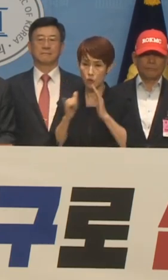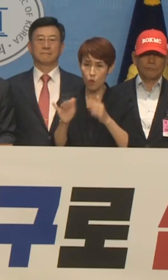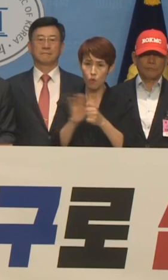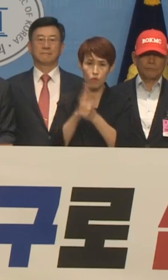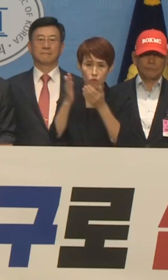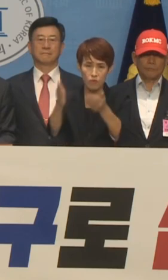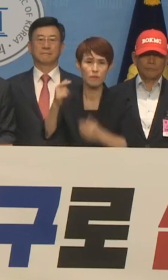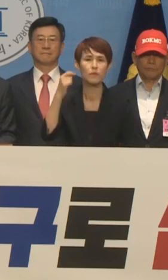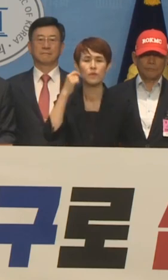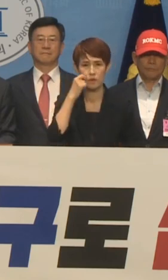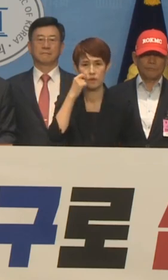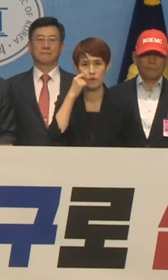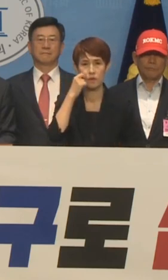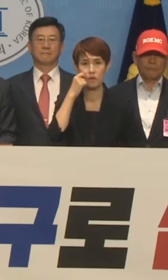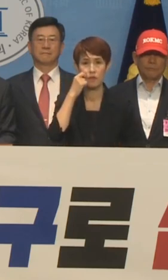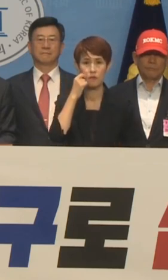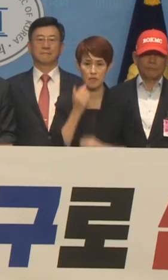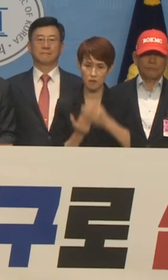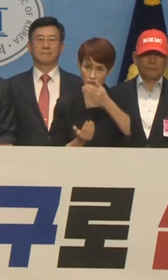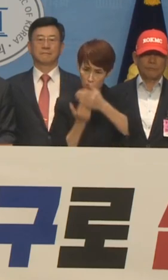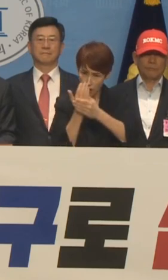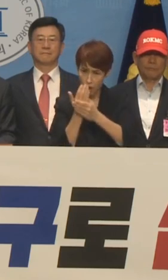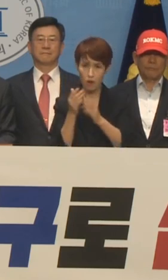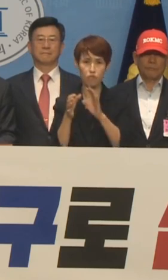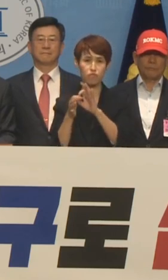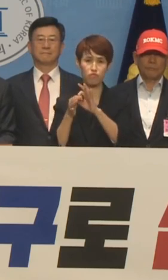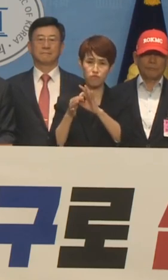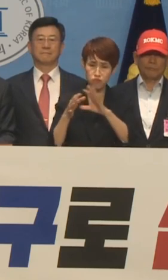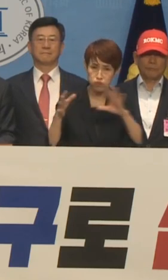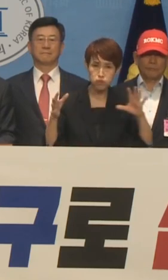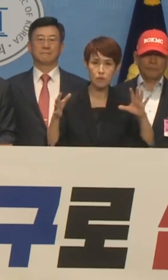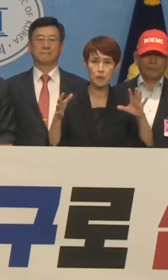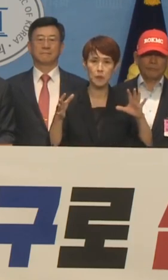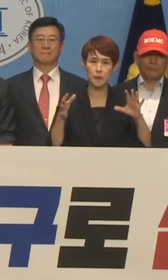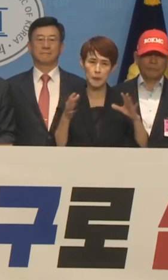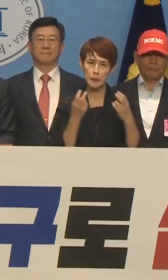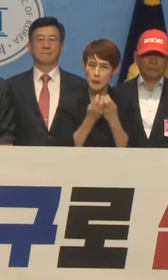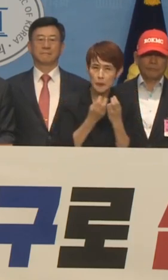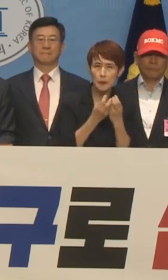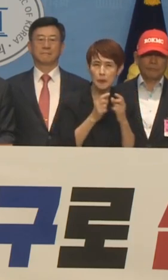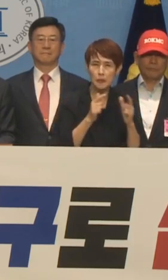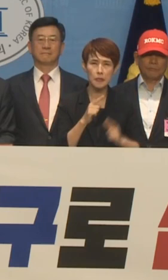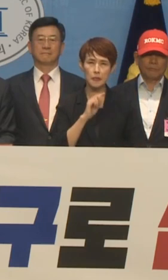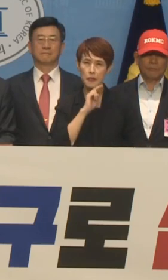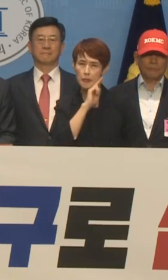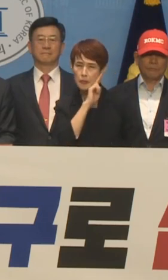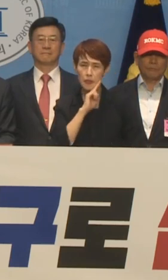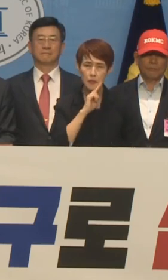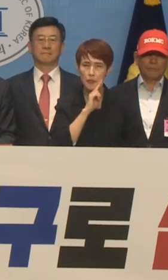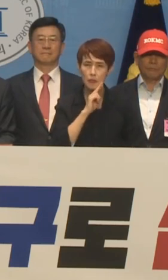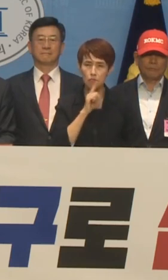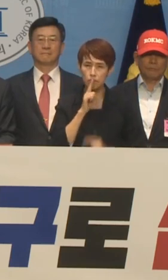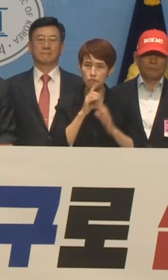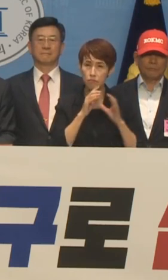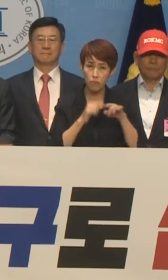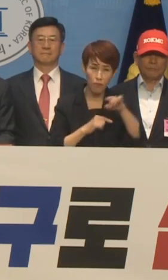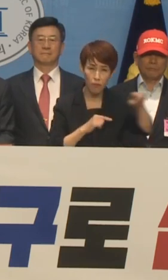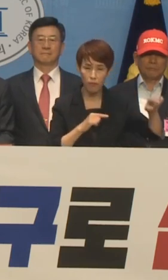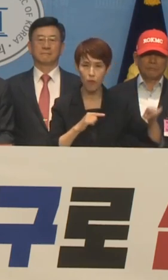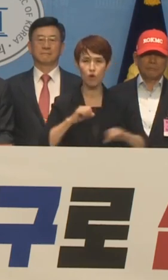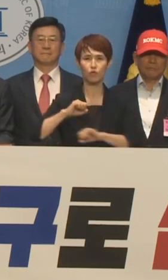아니라 사건의 본질과는 무관하게 갖가지 추측과 의혹으로 군 기강과